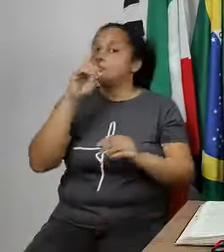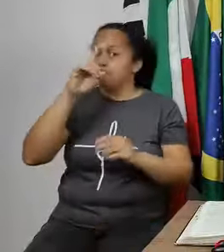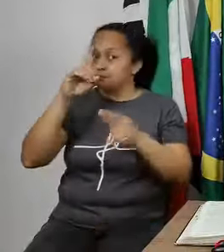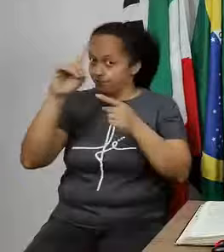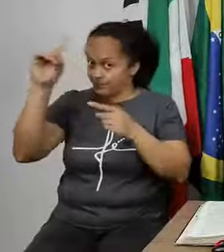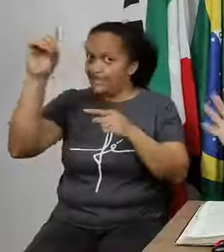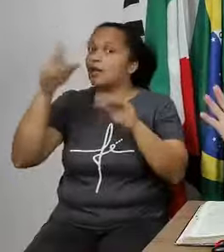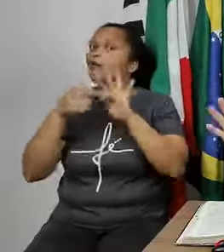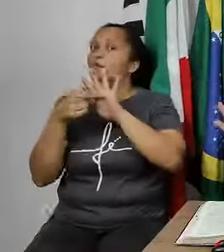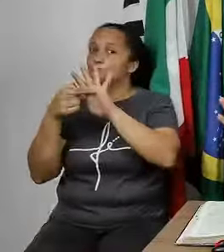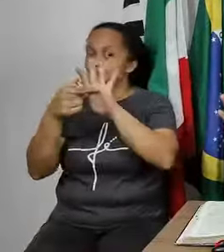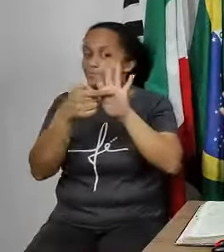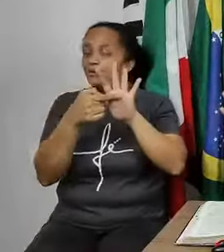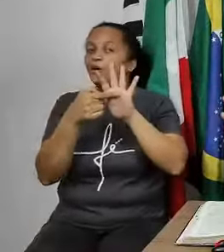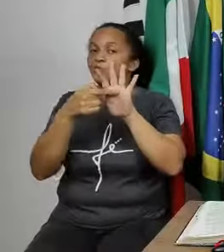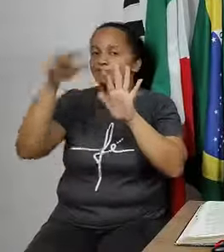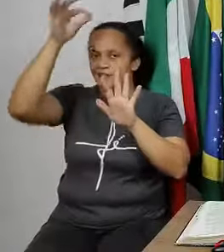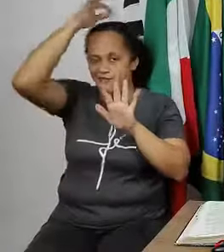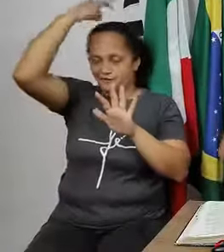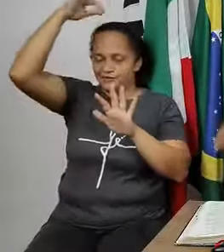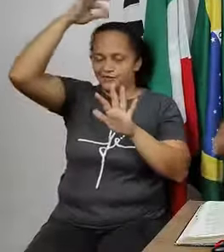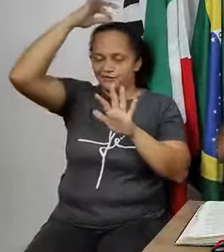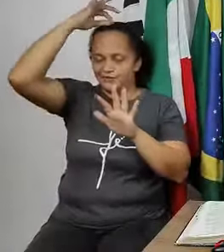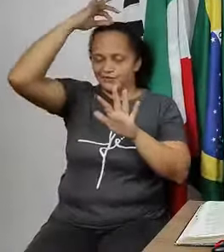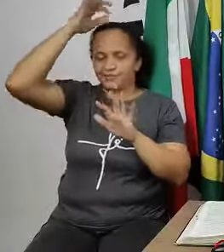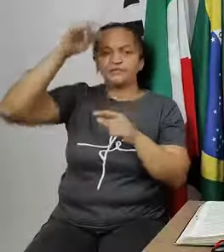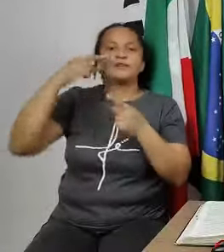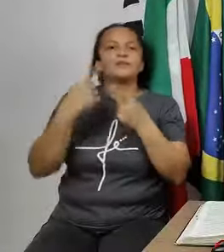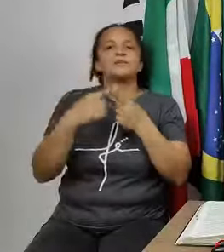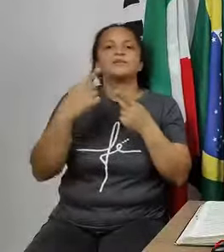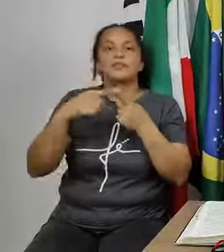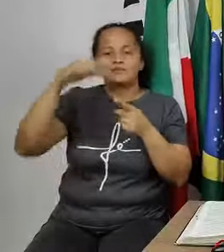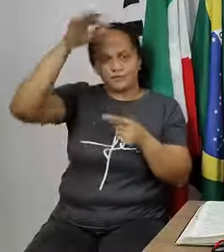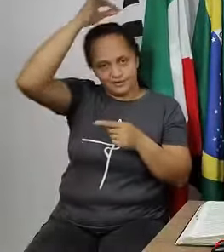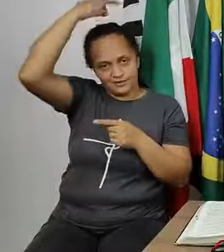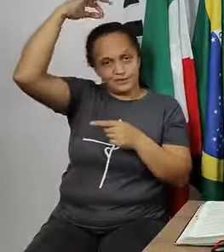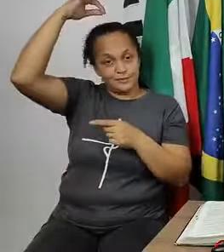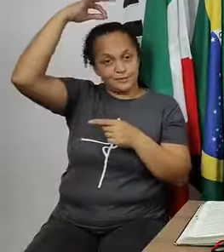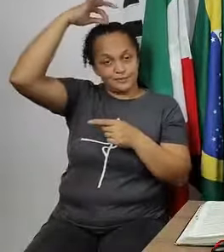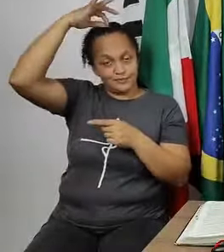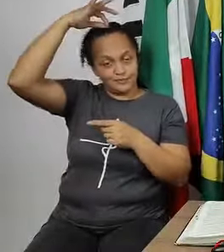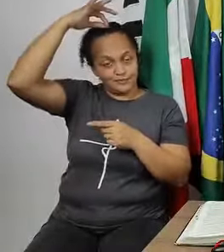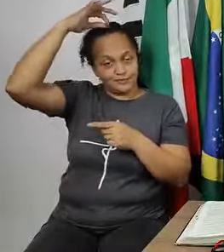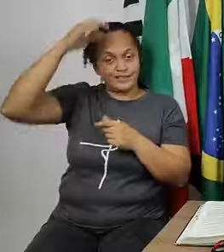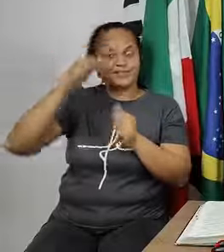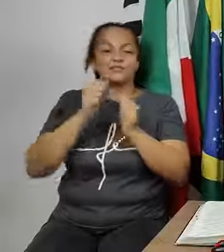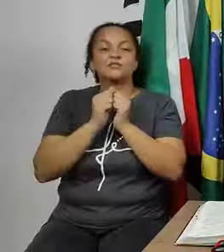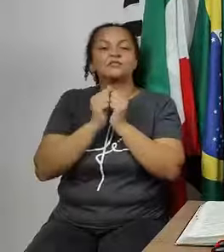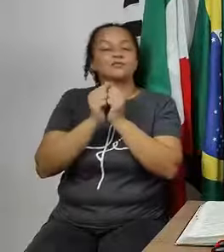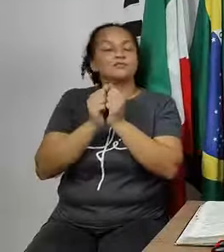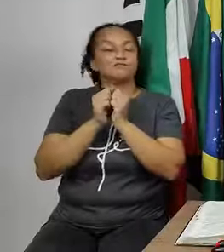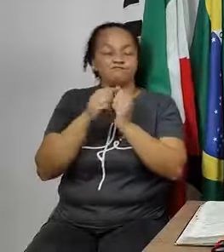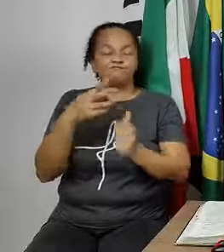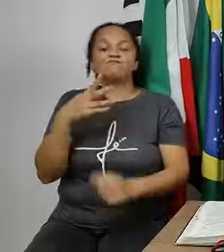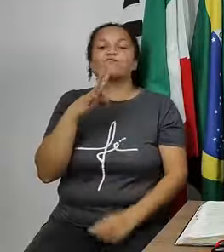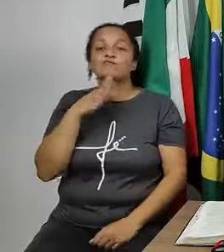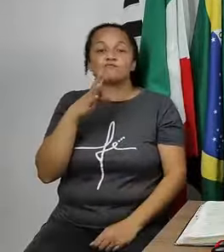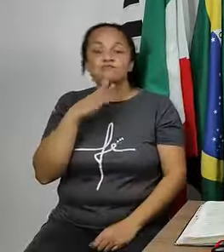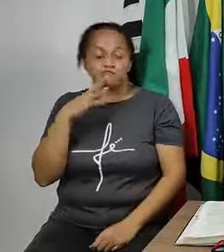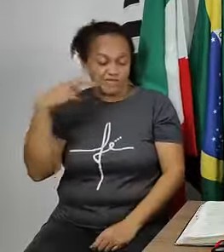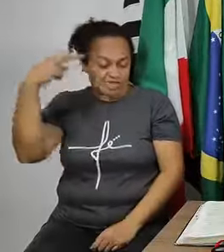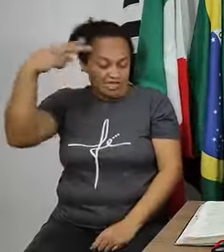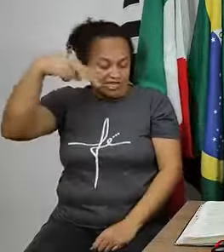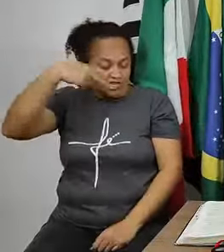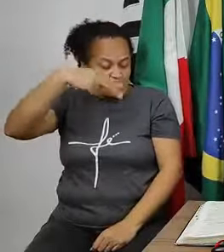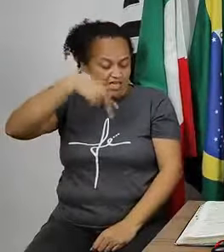a nós através do Espírito Santo, porque o Espírito Santo perscruta as profundezas